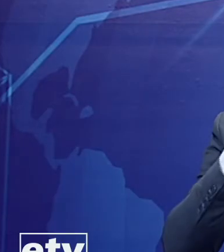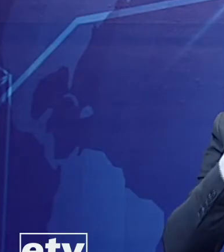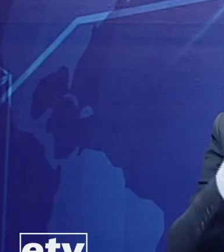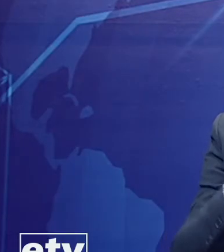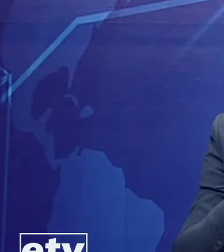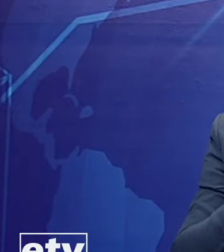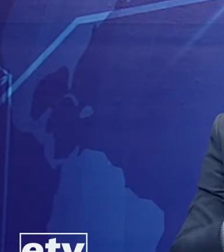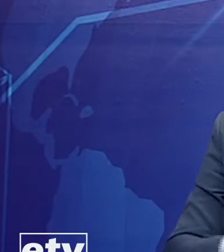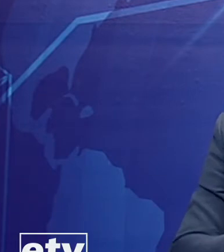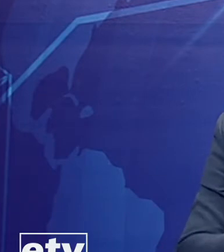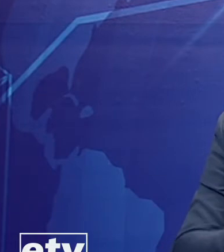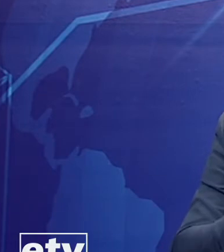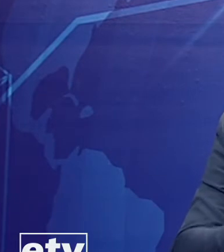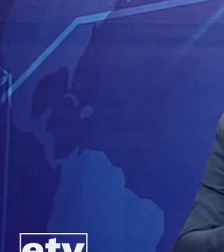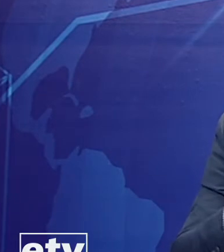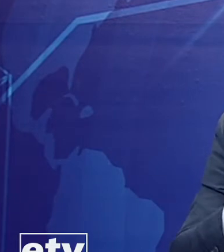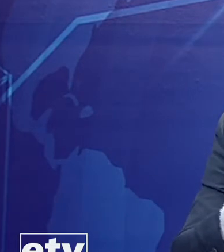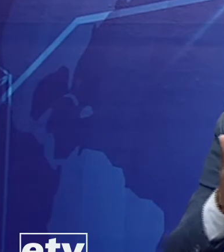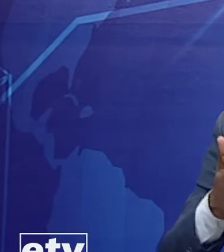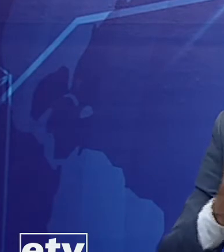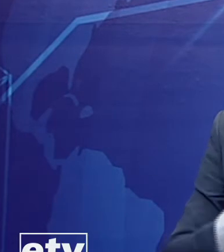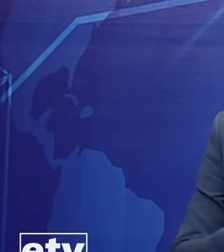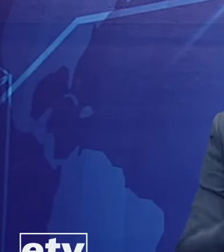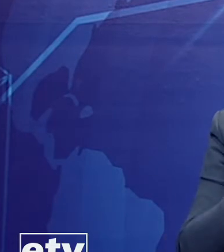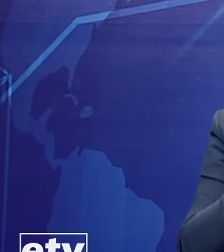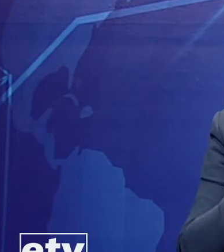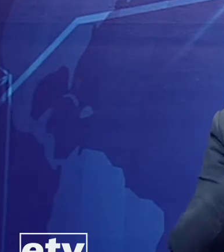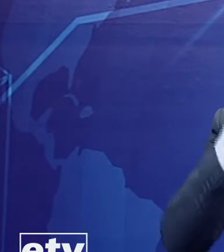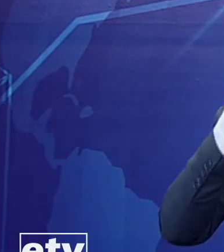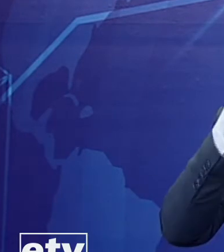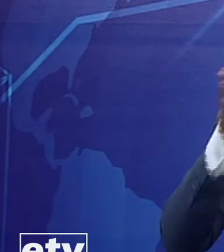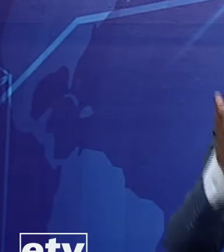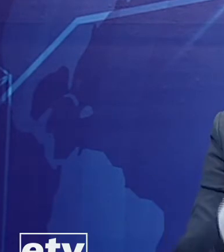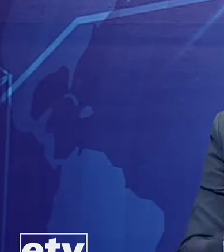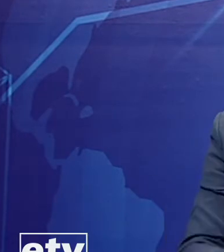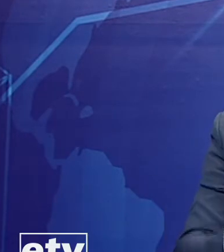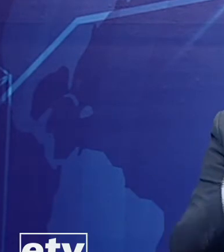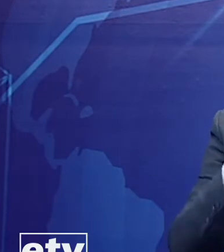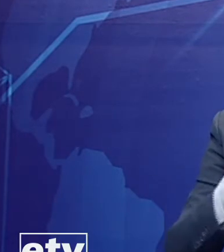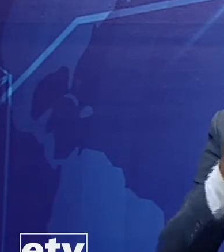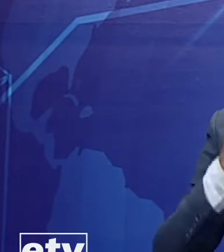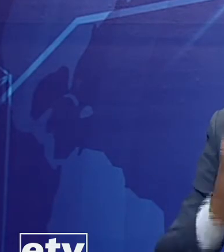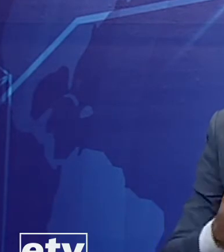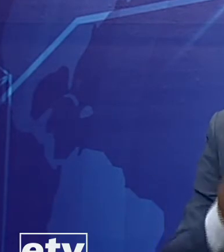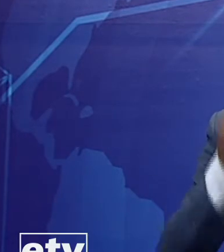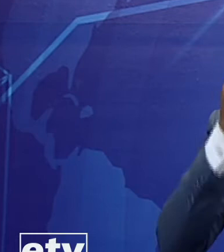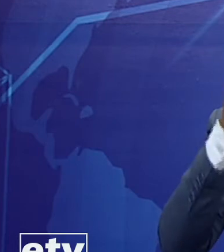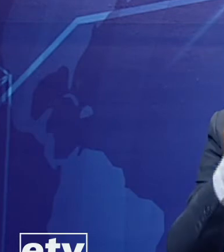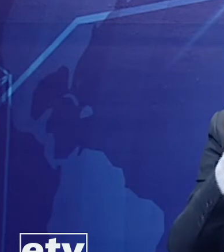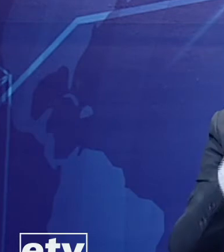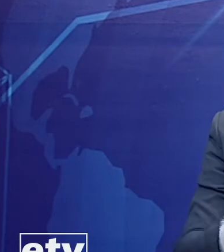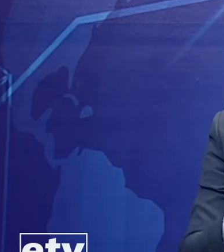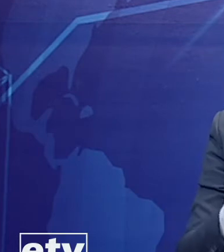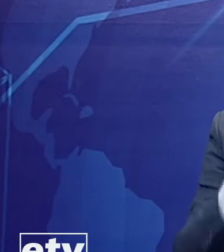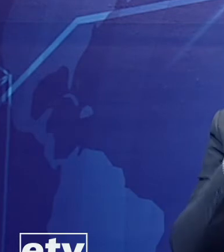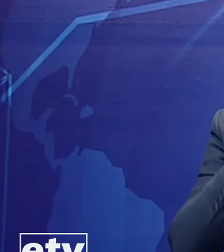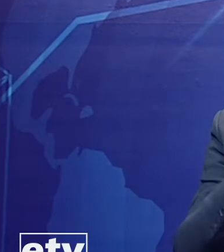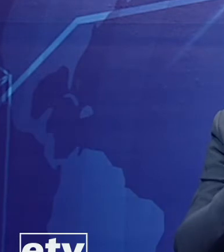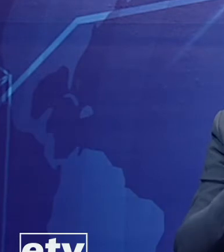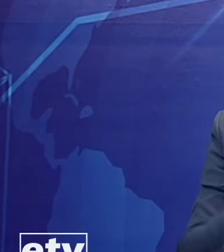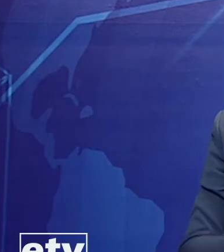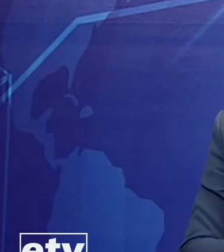በመጨረሻም መስማት ተሳናቸው ዜጎች ላይ እየደረሰ ያለው የተሳሳተ ግንዛቤ የፍትህ አካላት ሊረዱ